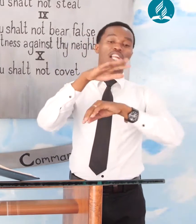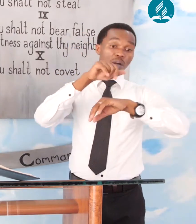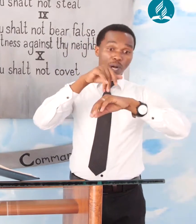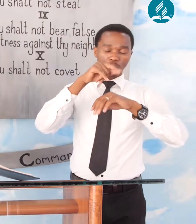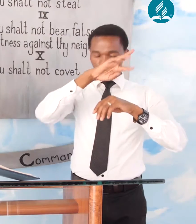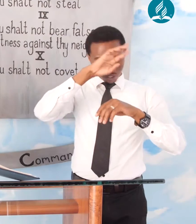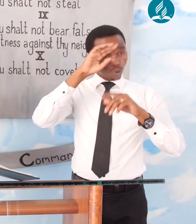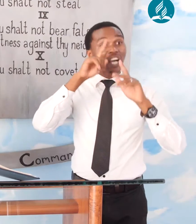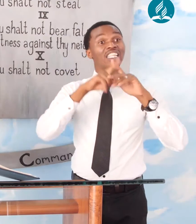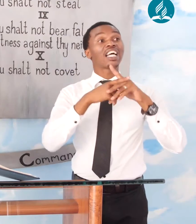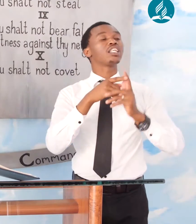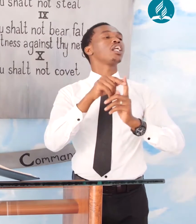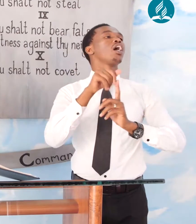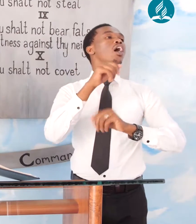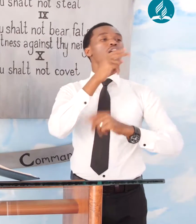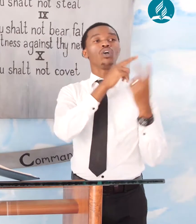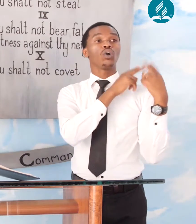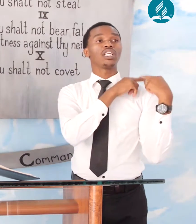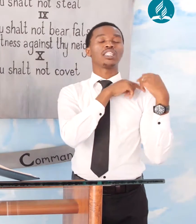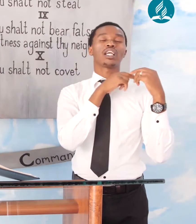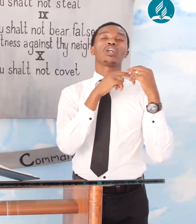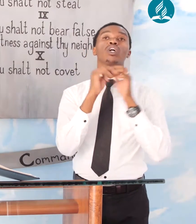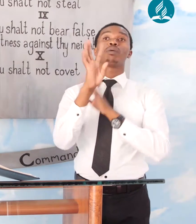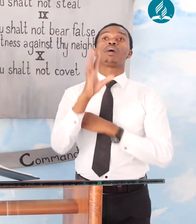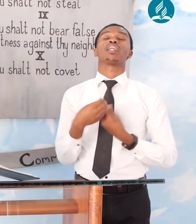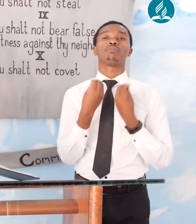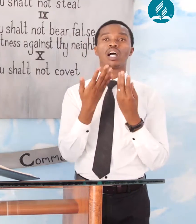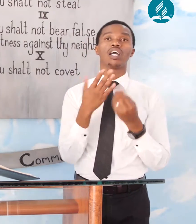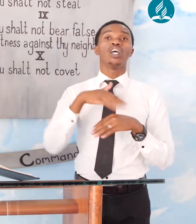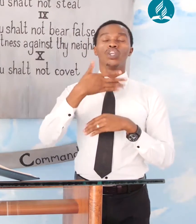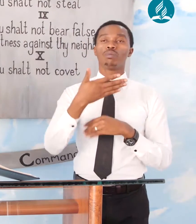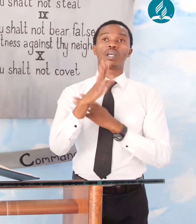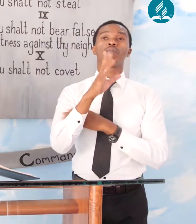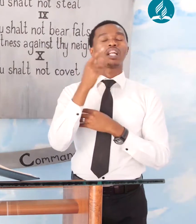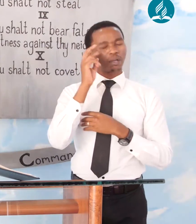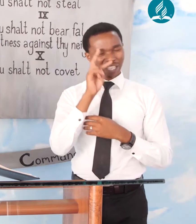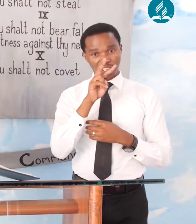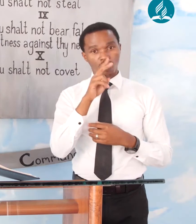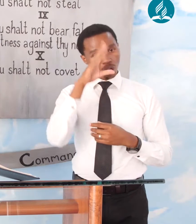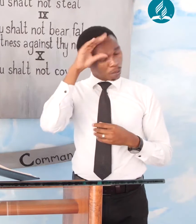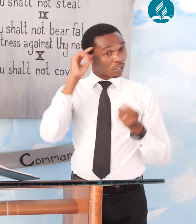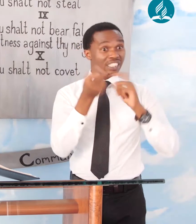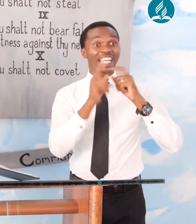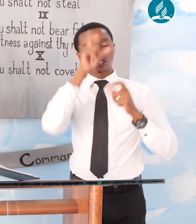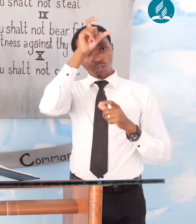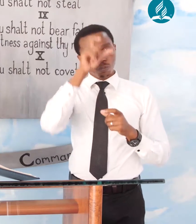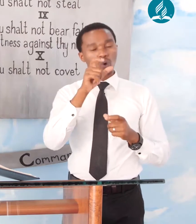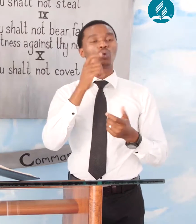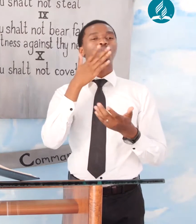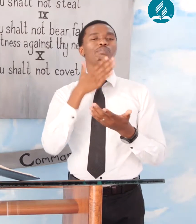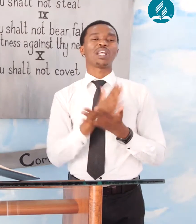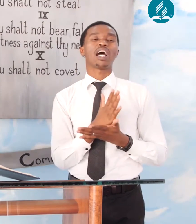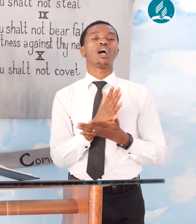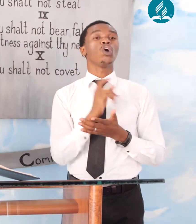ngukoreshe umurimo Imana yo yari maze kumenya yuko noneho yaramaze kuba akwiriye kuri uwo murimo ariko we